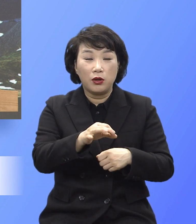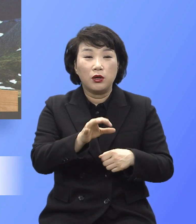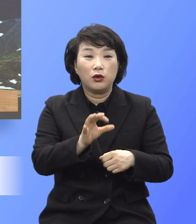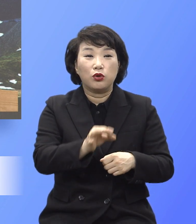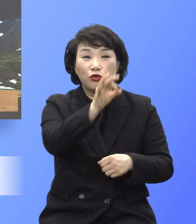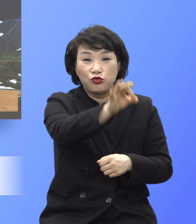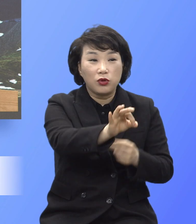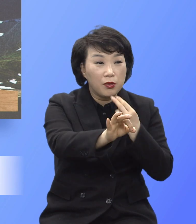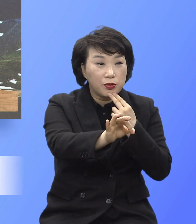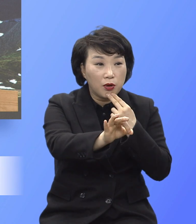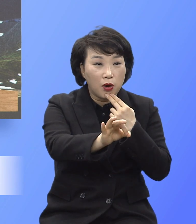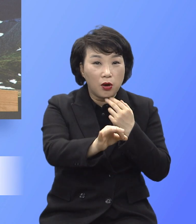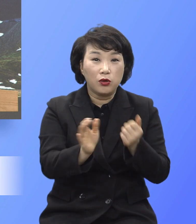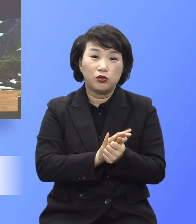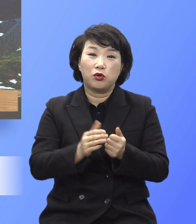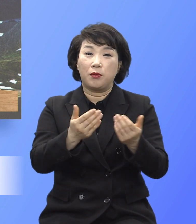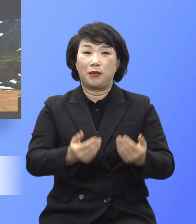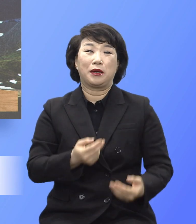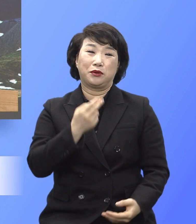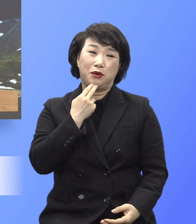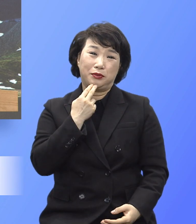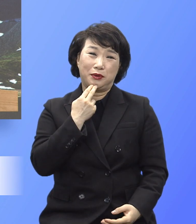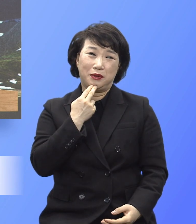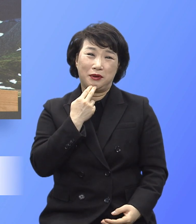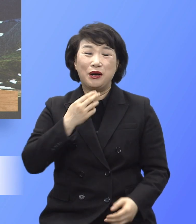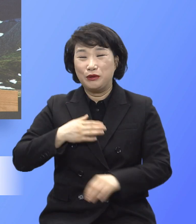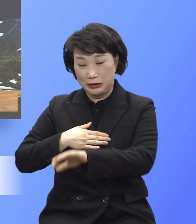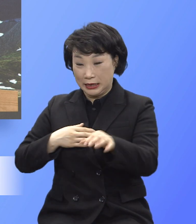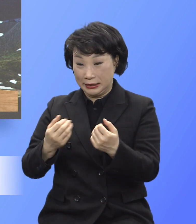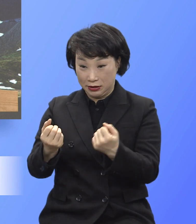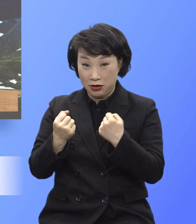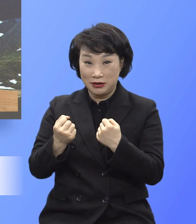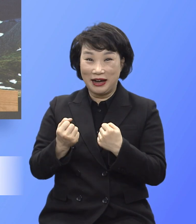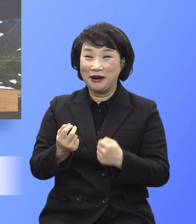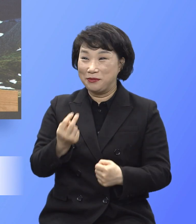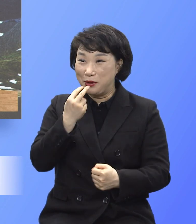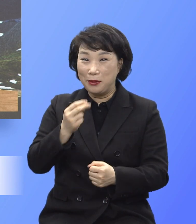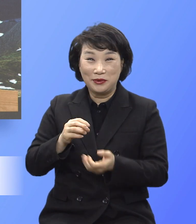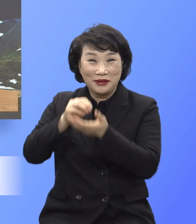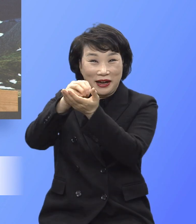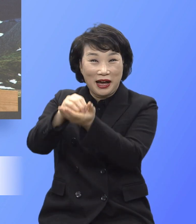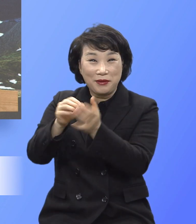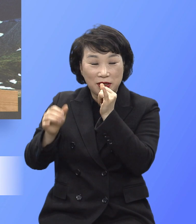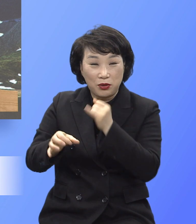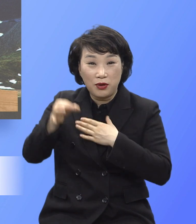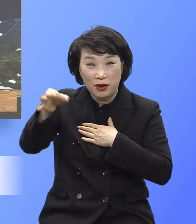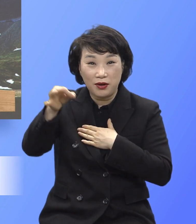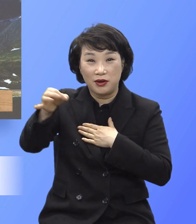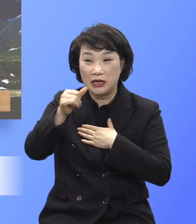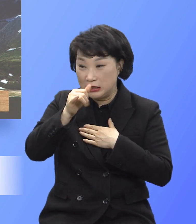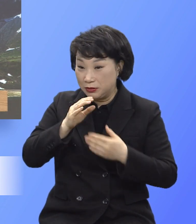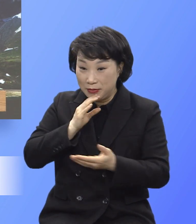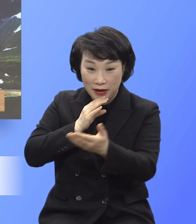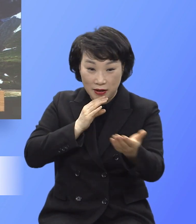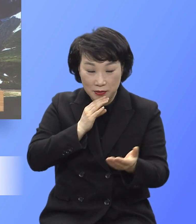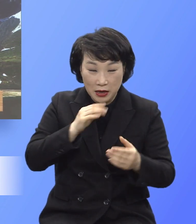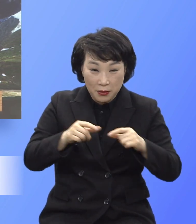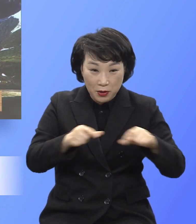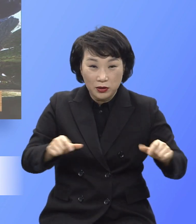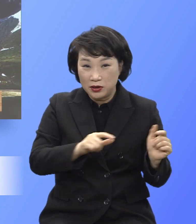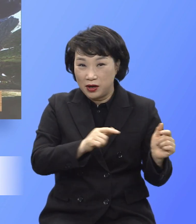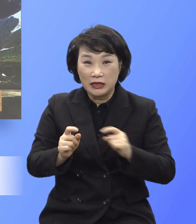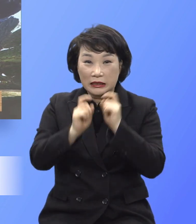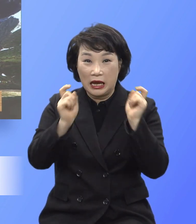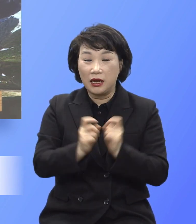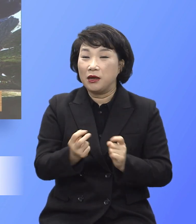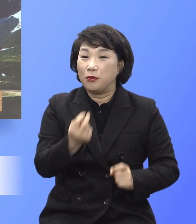병원도 사용할 수 없다는 사실을. 그래서 우리가 건강보험도 들고, 여러분 보세요. 일반